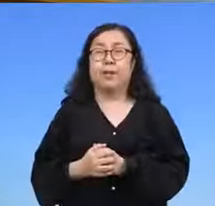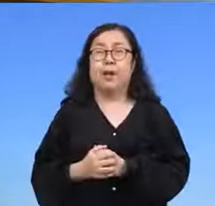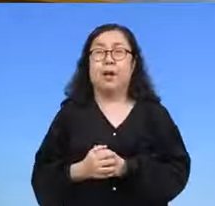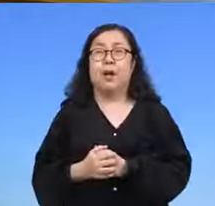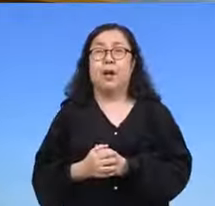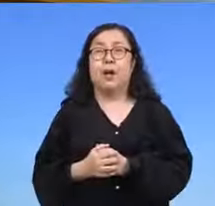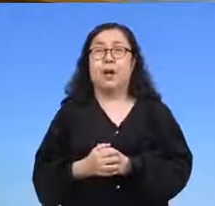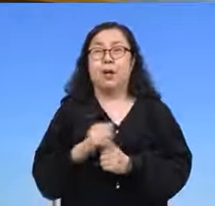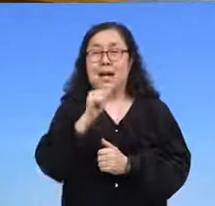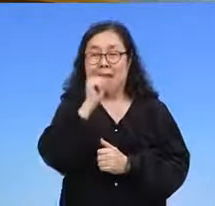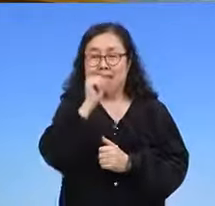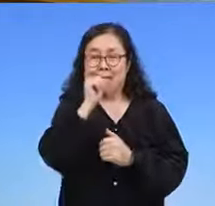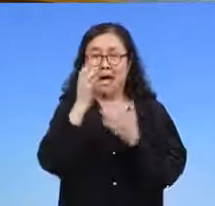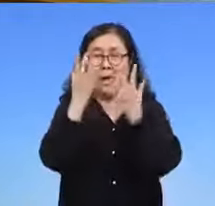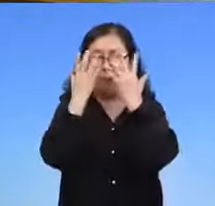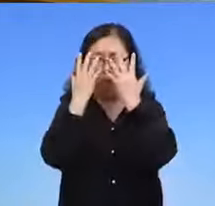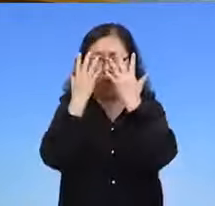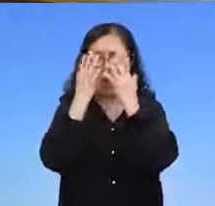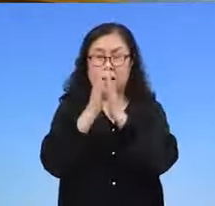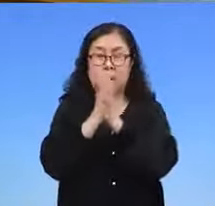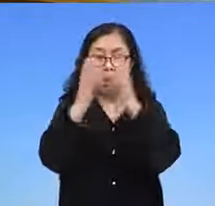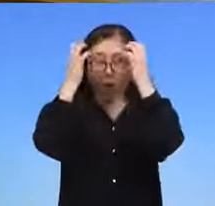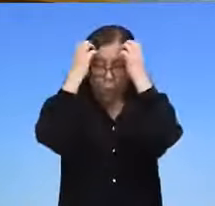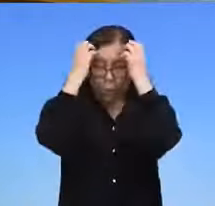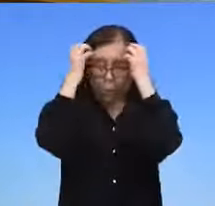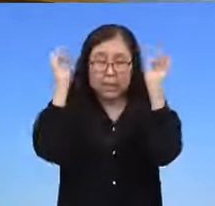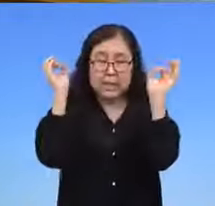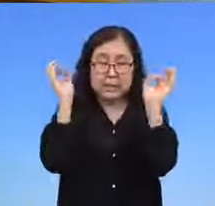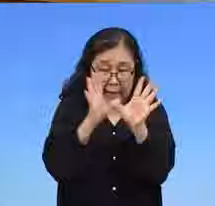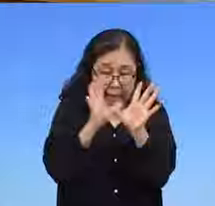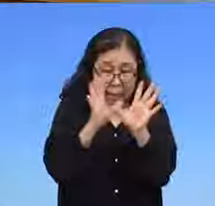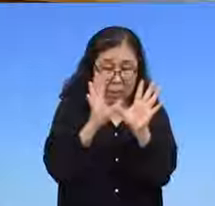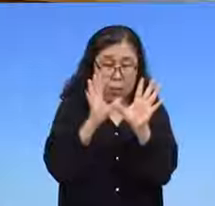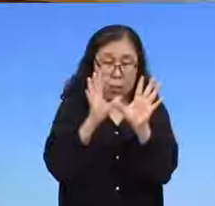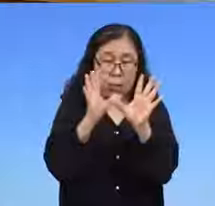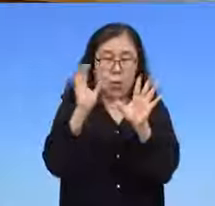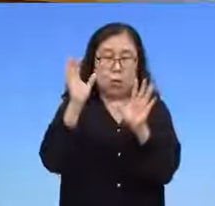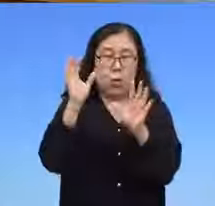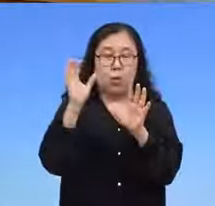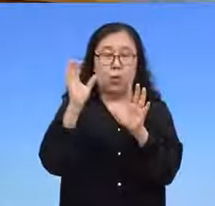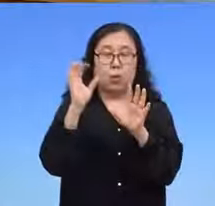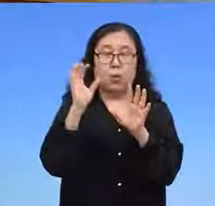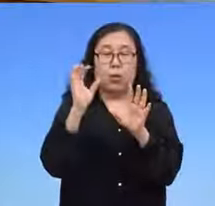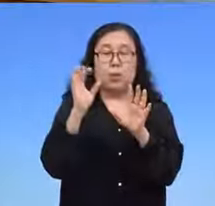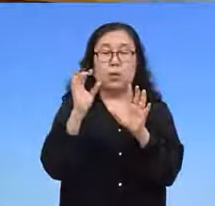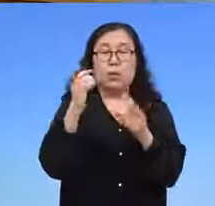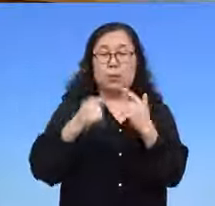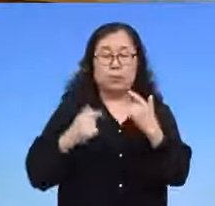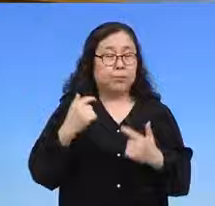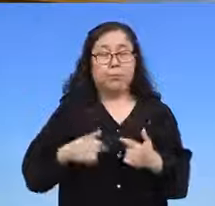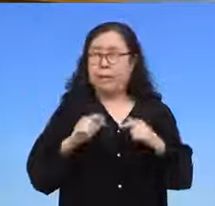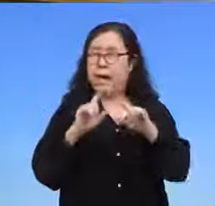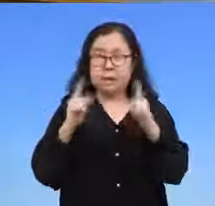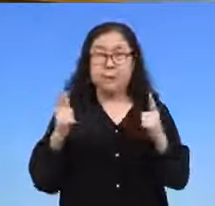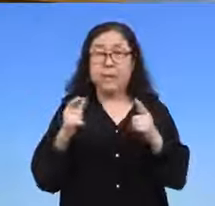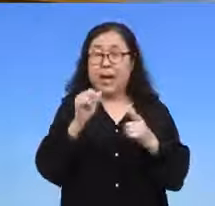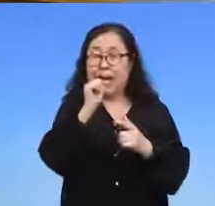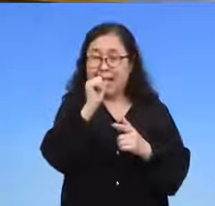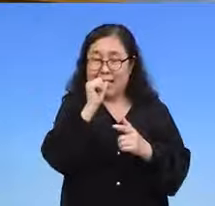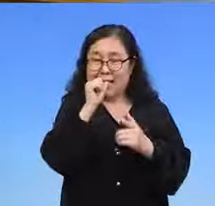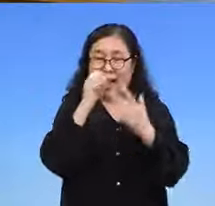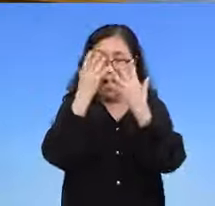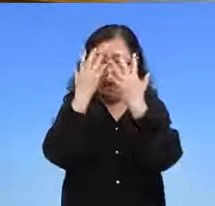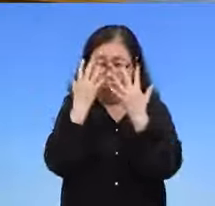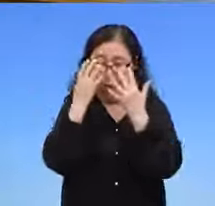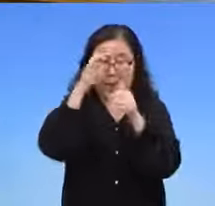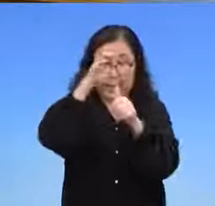감옥이라는 고통이 없어질 때 찾아오는 게 기쁨이 아니고요, 감옥 속에서도 하나님의